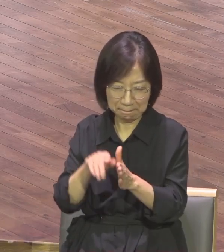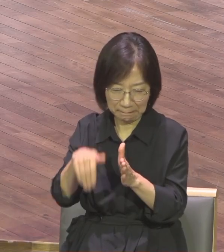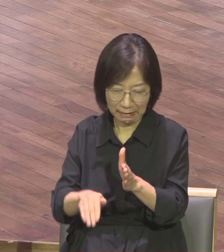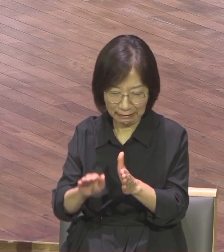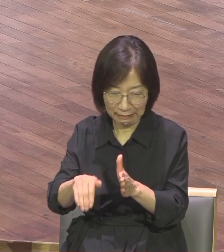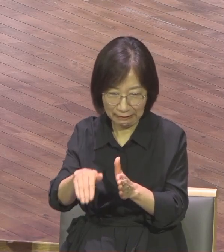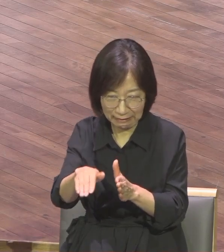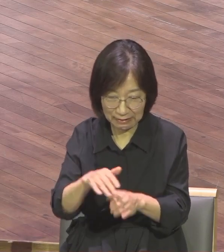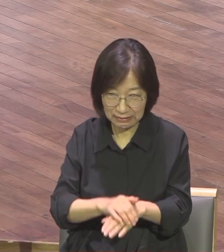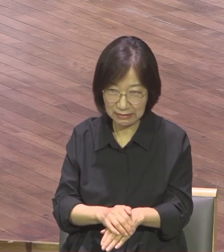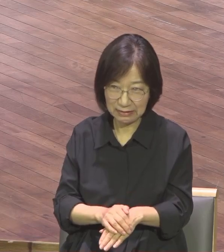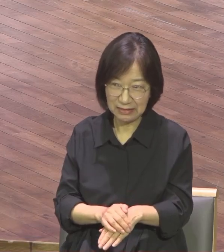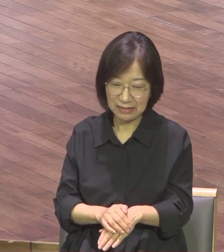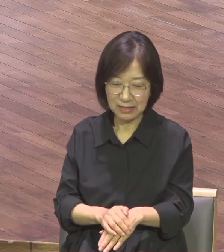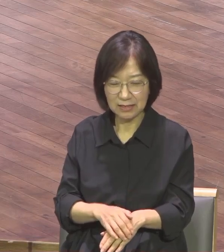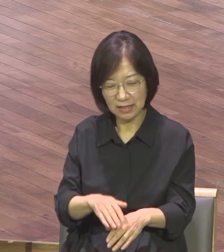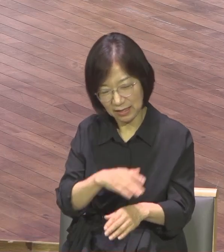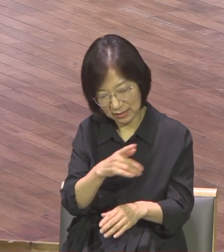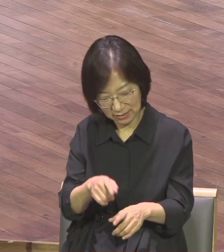가짜예요.